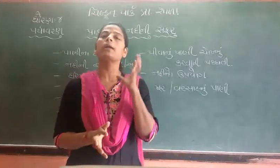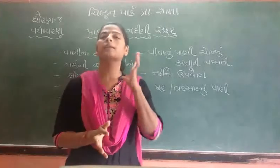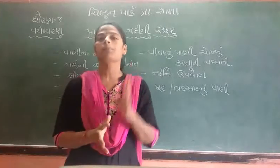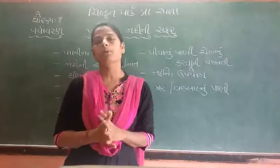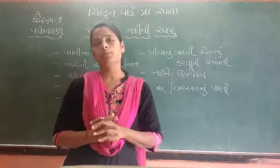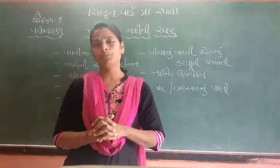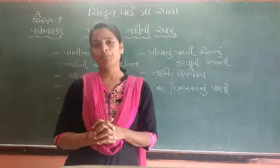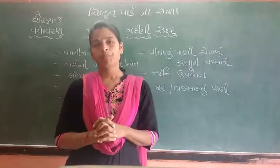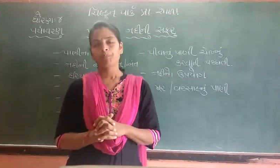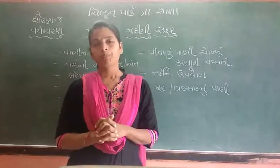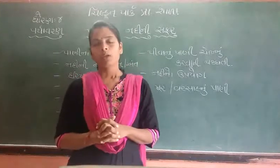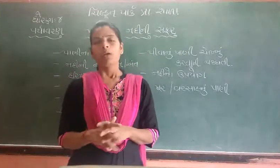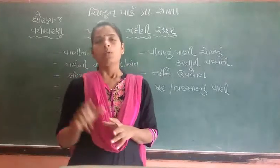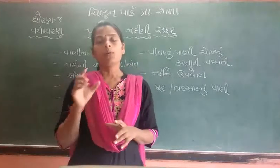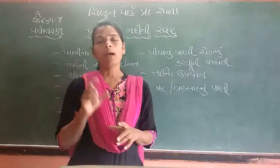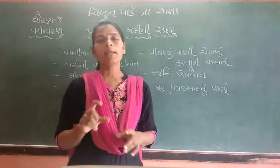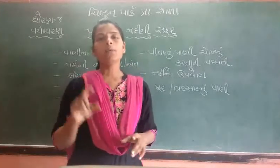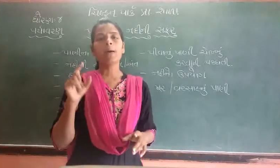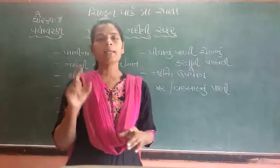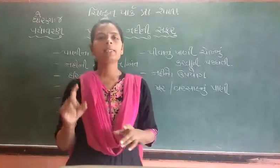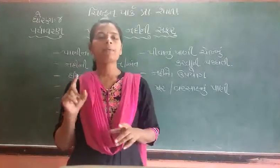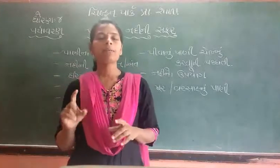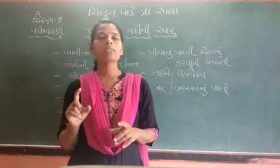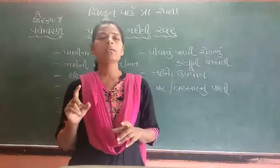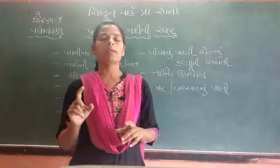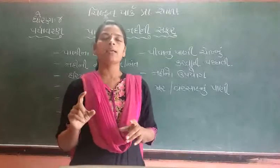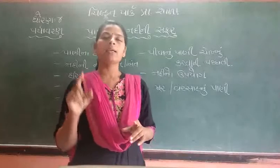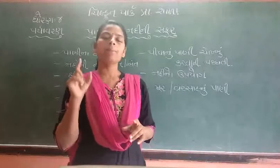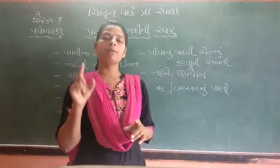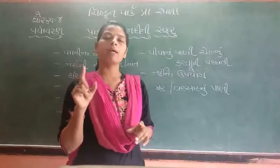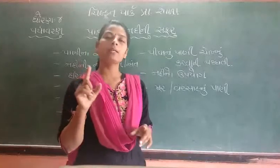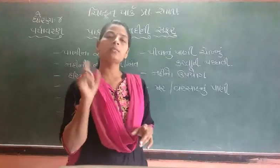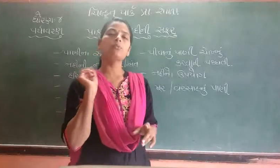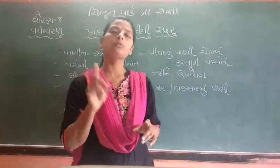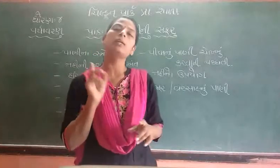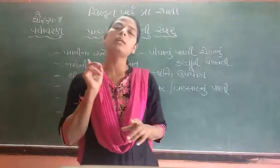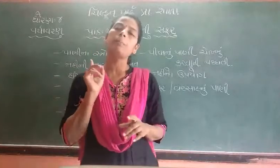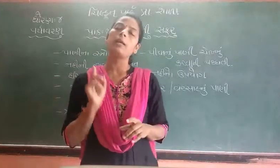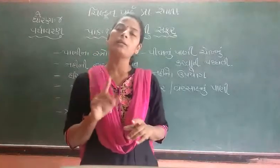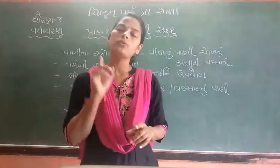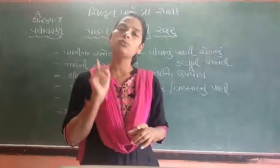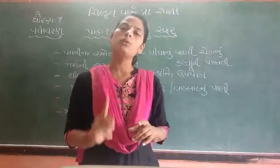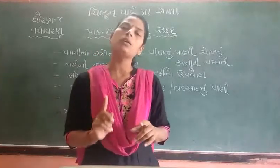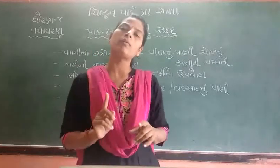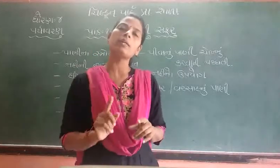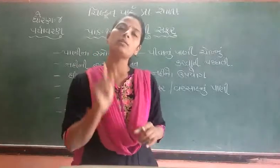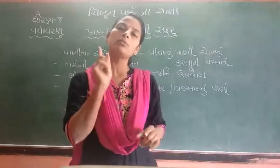ઉકાળીને પીવું. ઉકાળેલું પાણી જે પીવીએ છીએ ને એ પીવાની સૌથી, પાણીને શુદ્ધ કરવાની